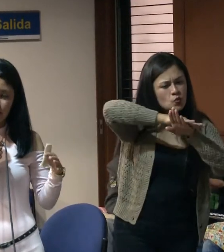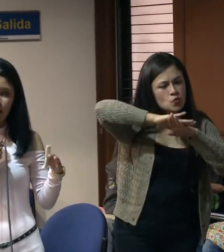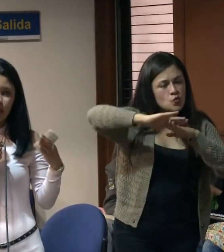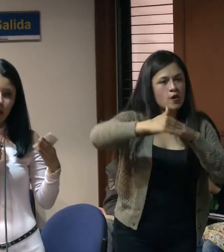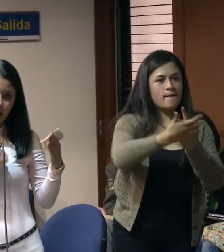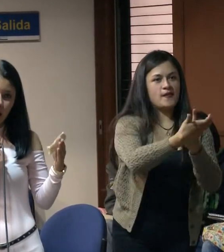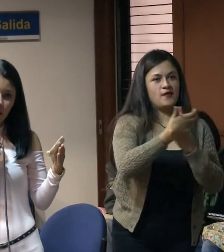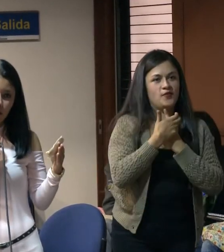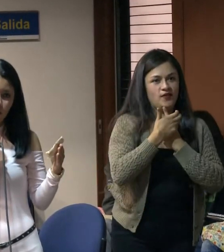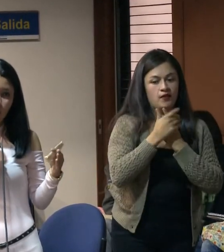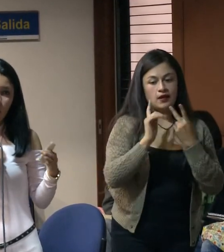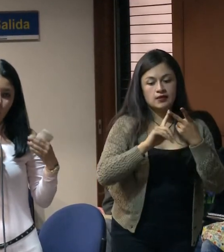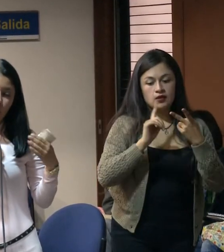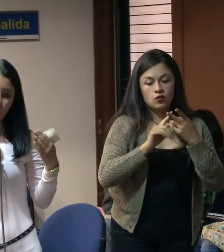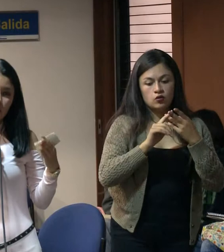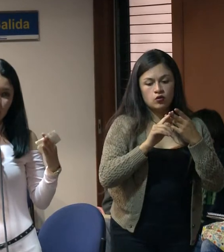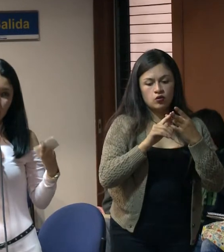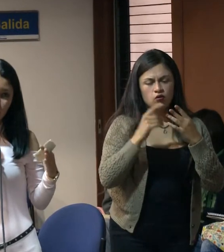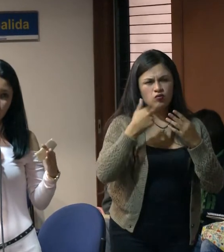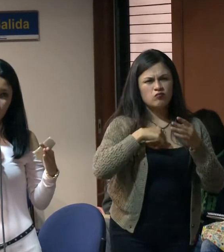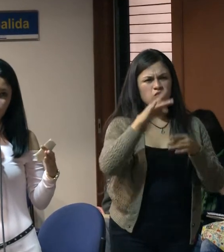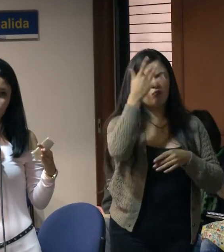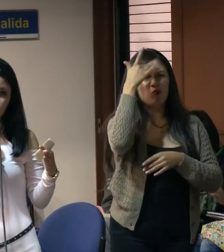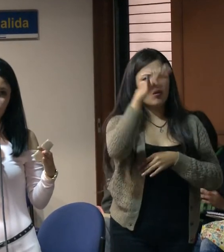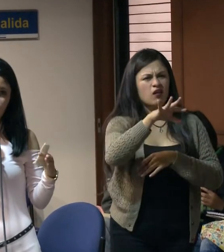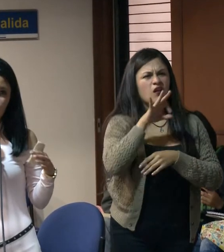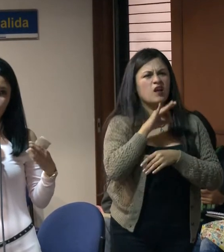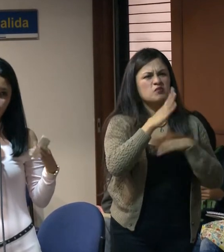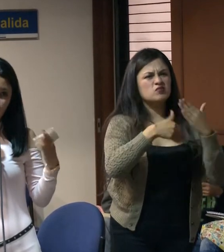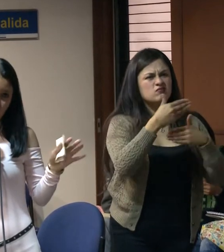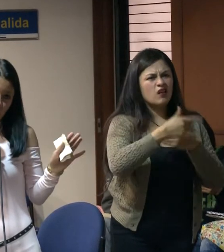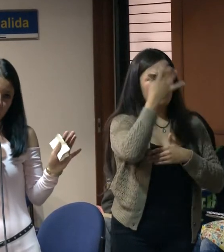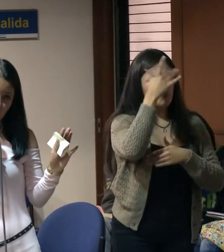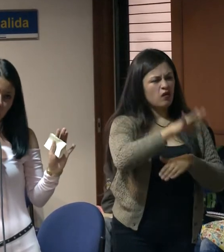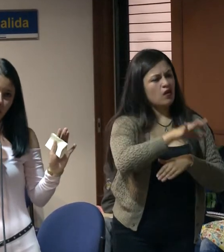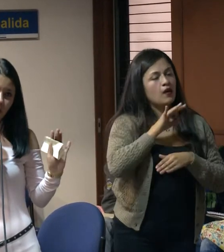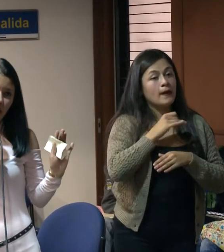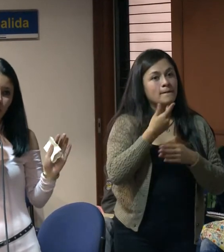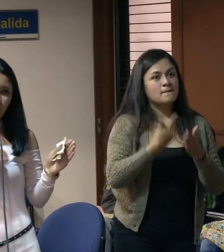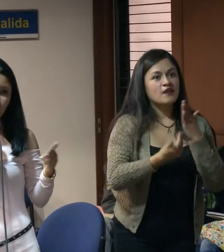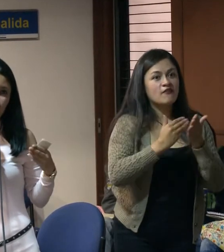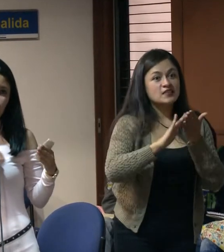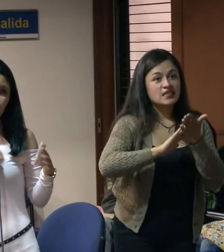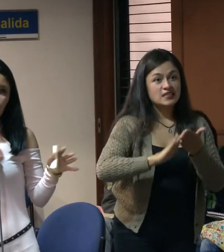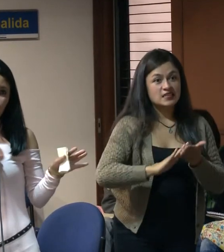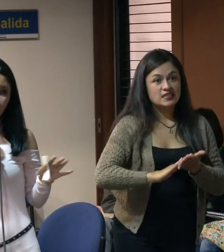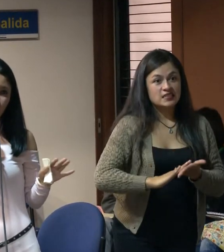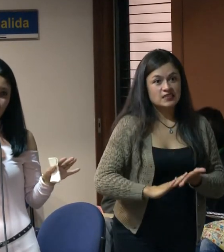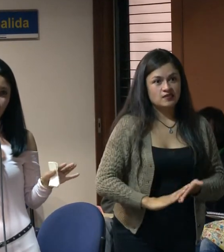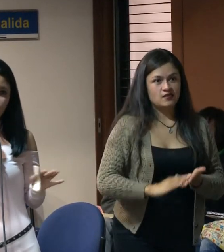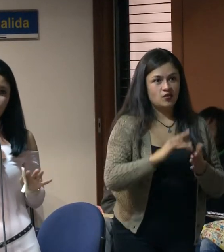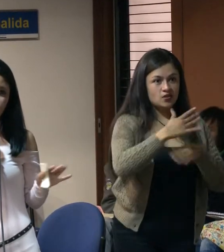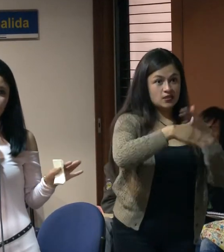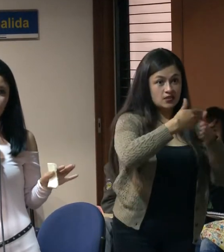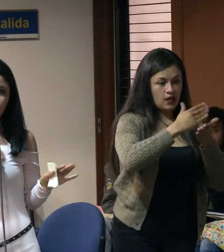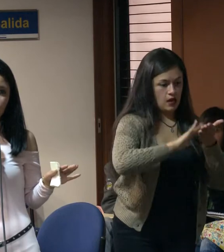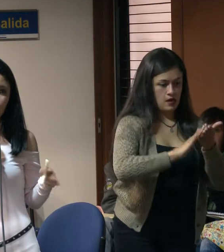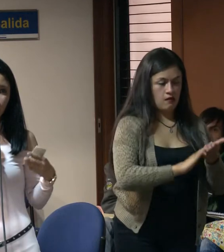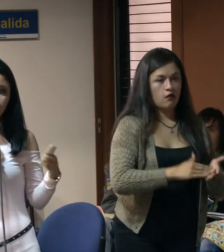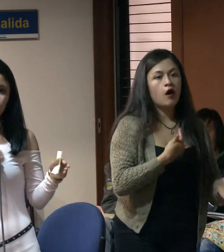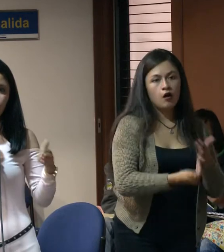la facilidad de lavarlos, porque si los olores sí pues eran, pues es algo normal, ¿no? Pero si lo pensamos